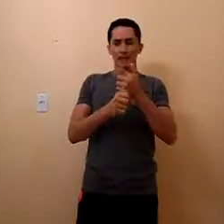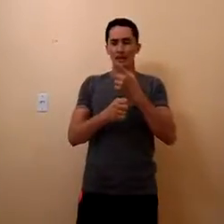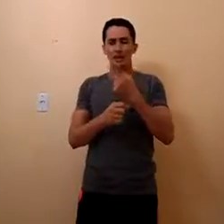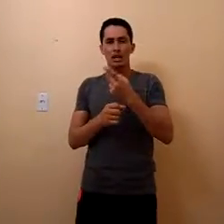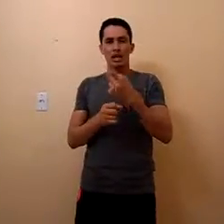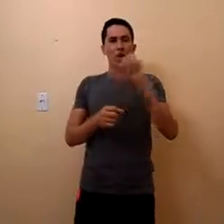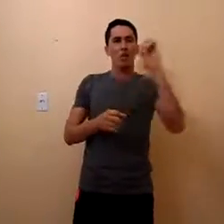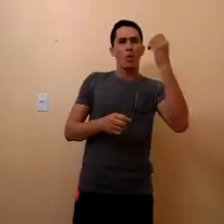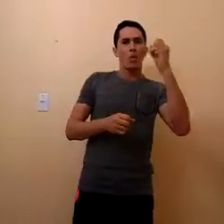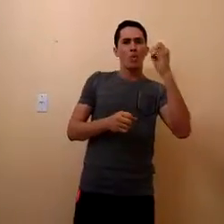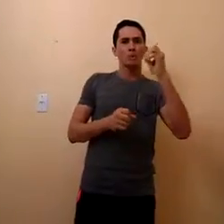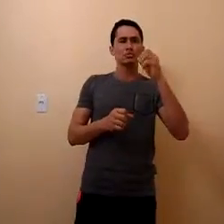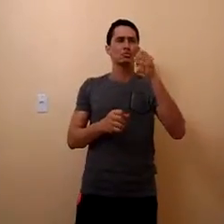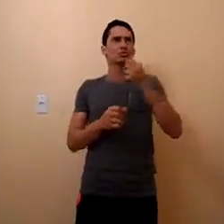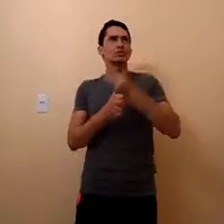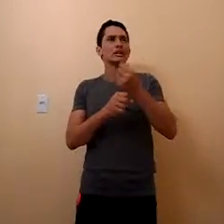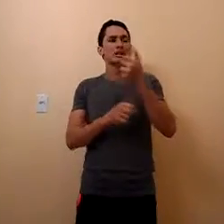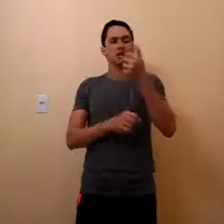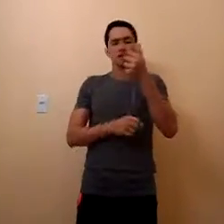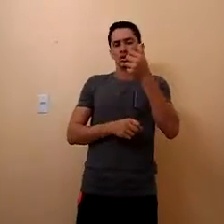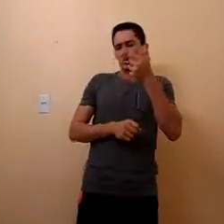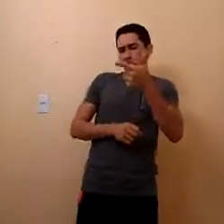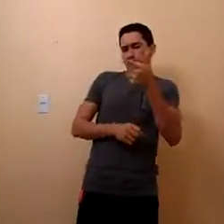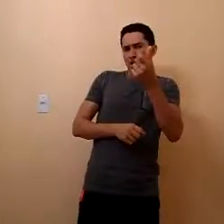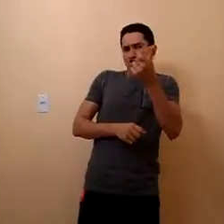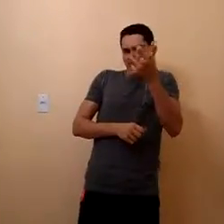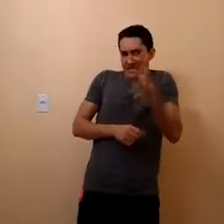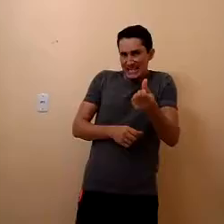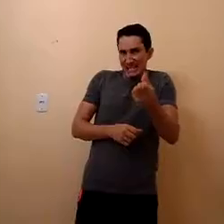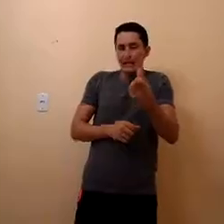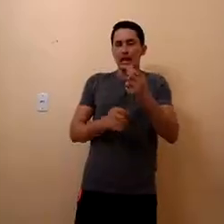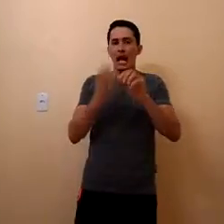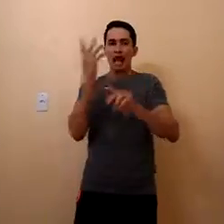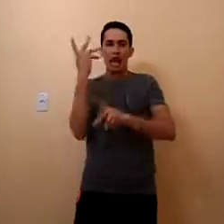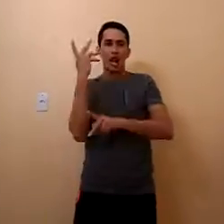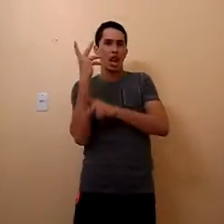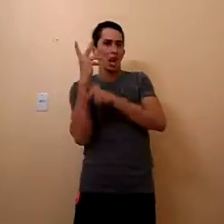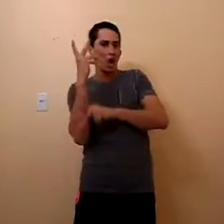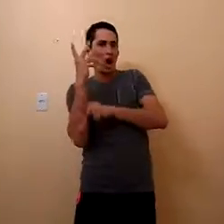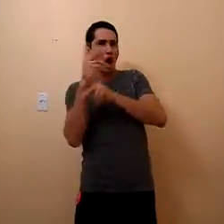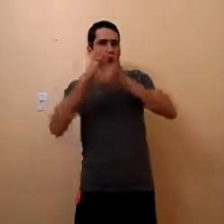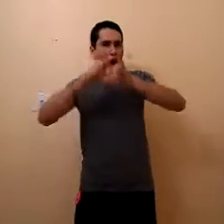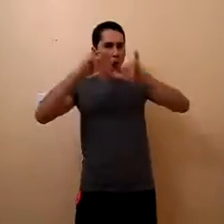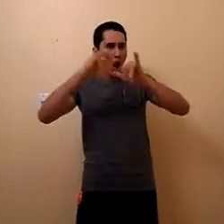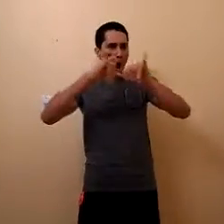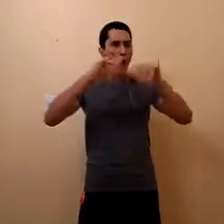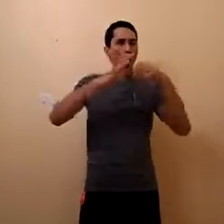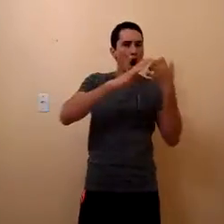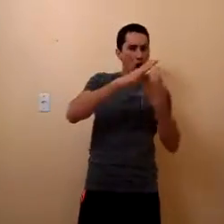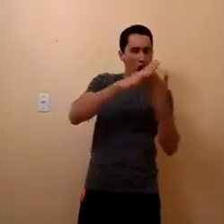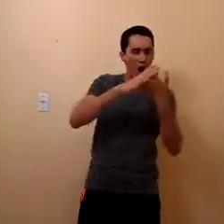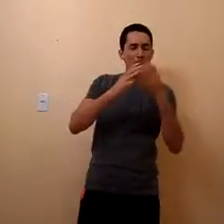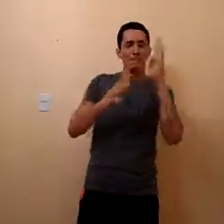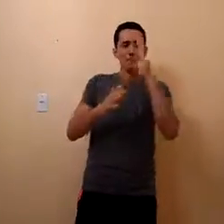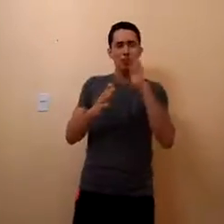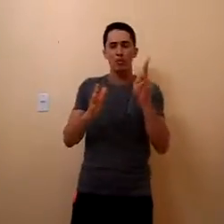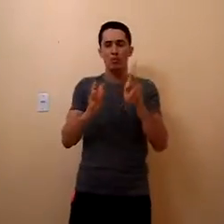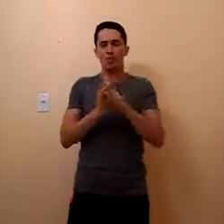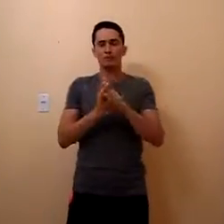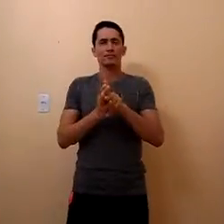de 2016, a Petrobras repassa todas essas variações de preço para as refinarias no Brasil. Não há uma definição